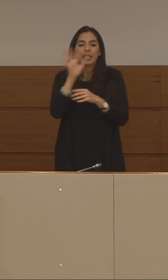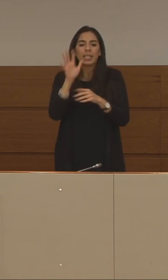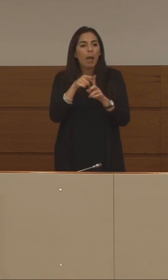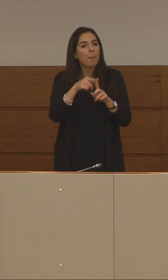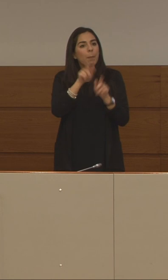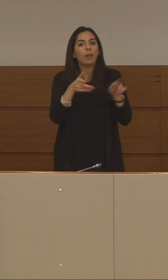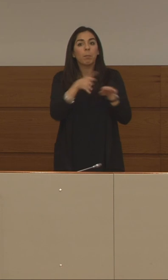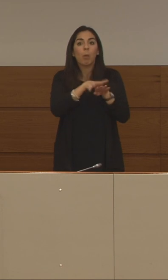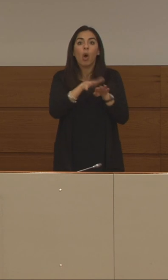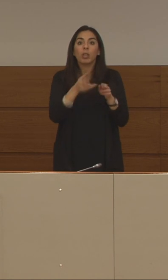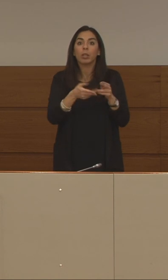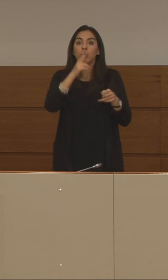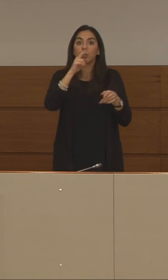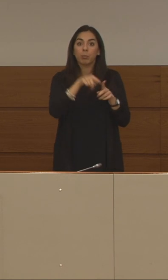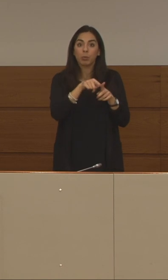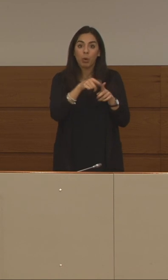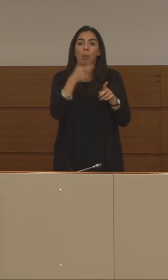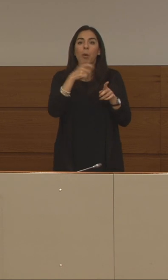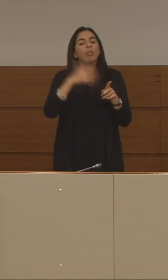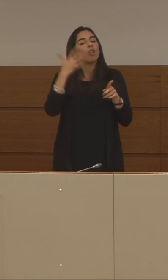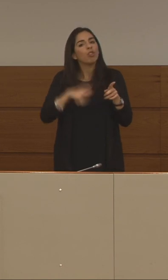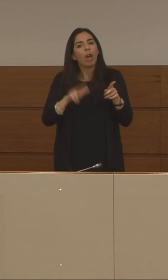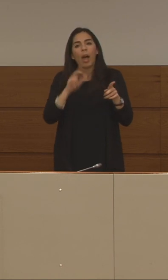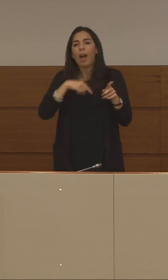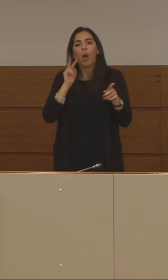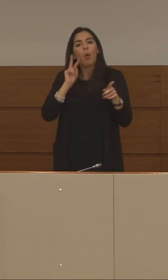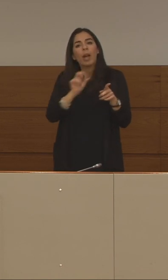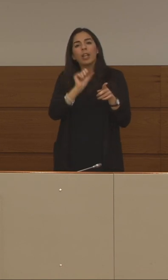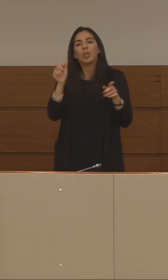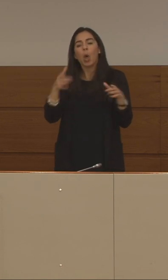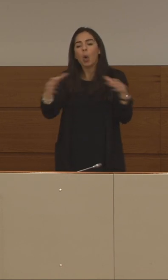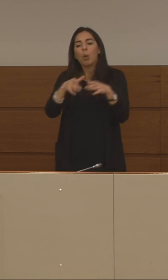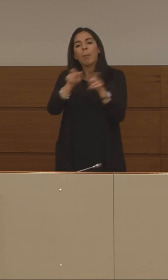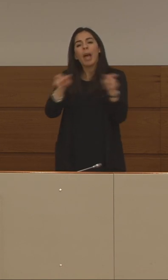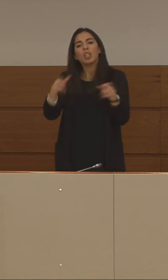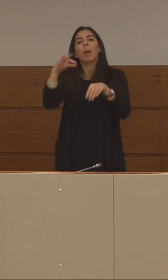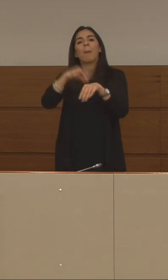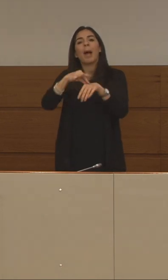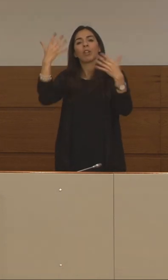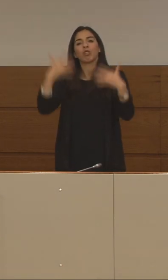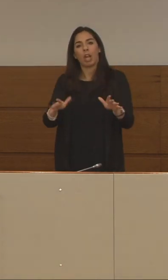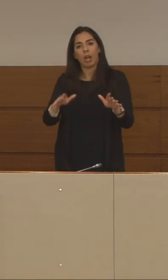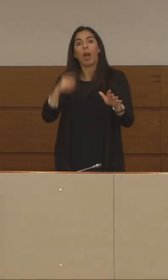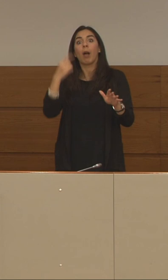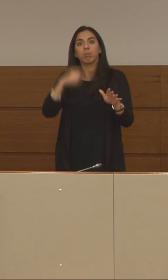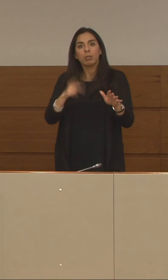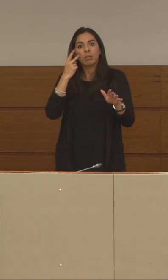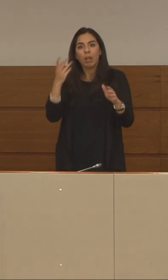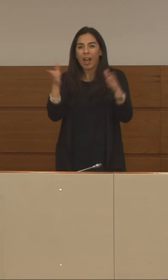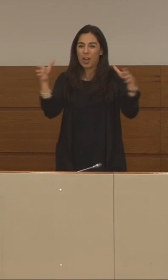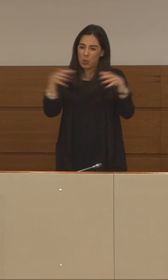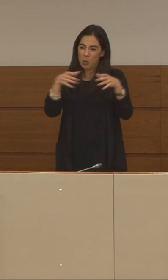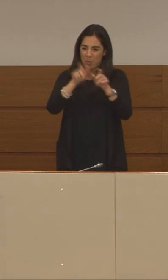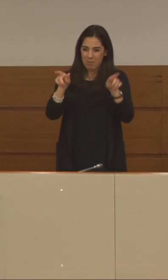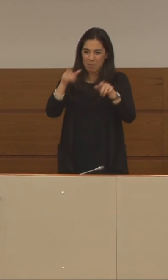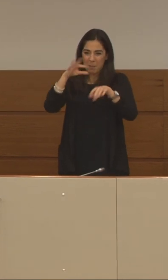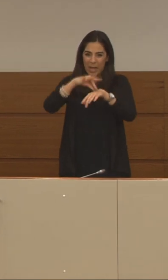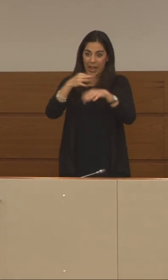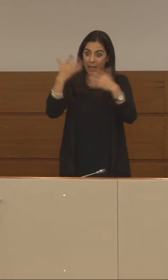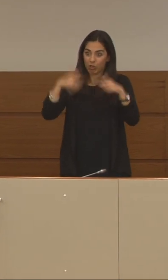testare le persone che stanno più mare quindi è questo che impedisce dei confronti dei confronti